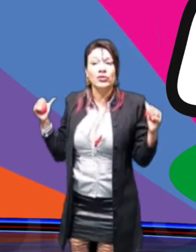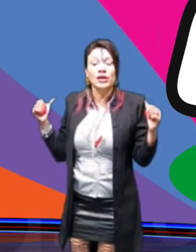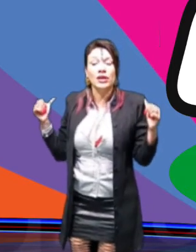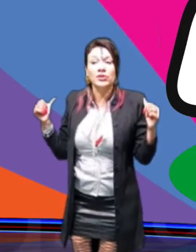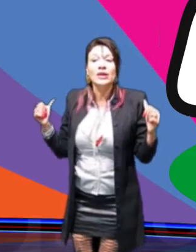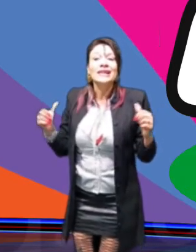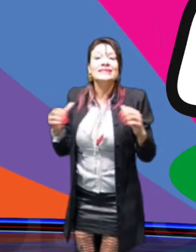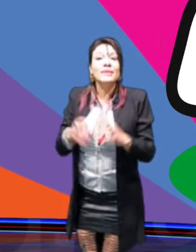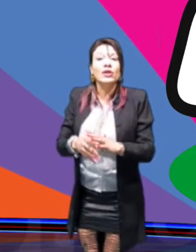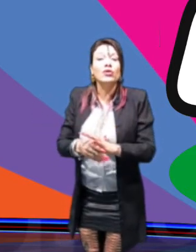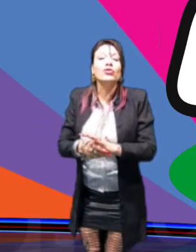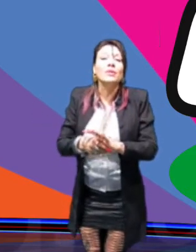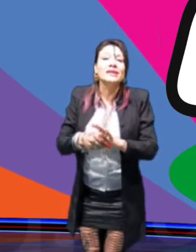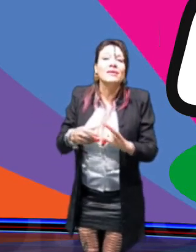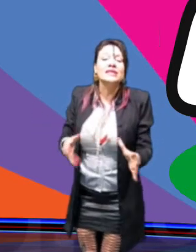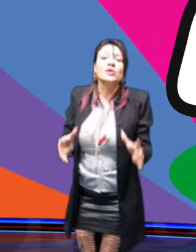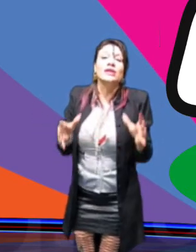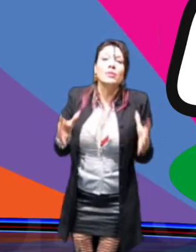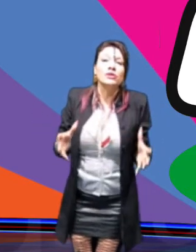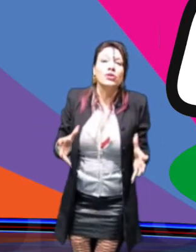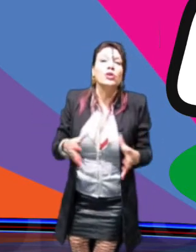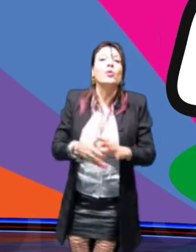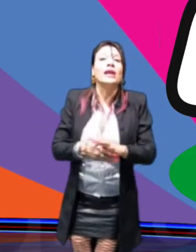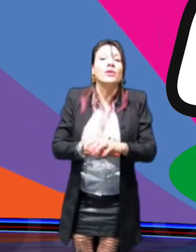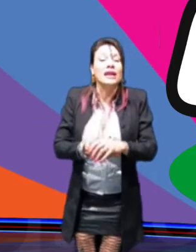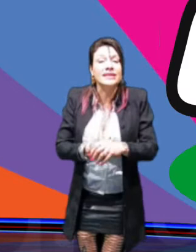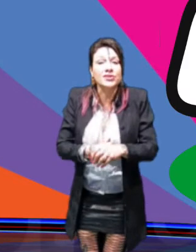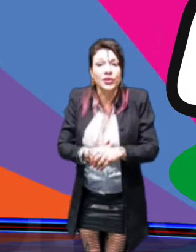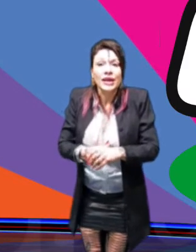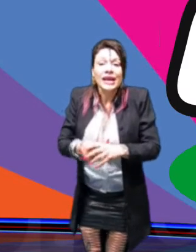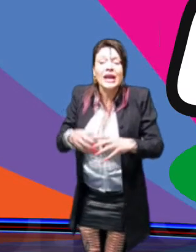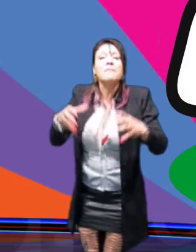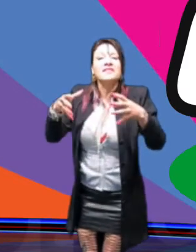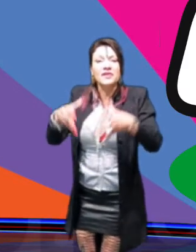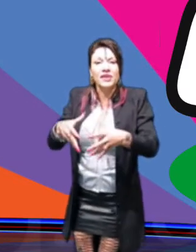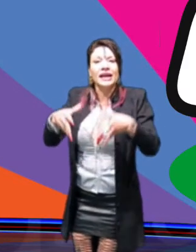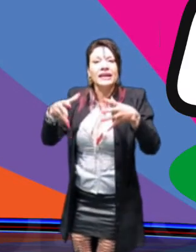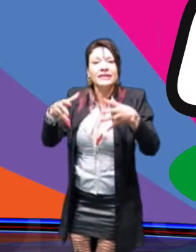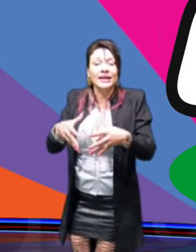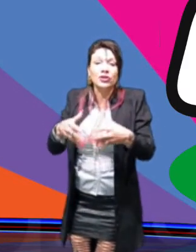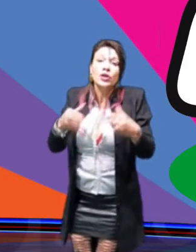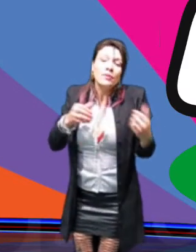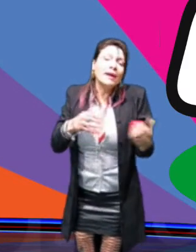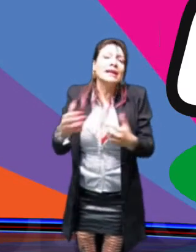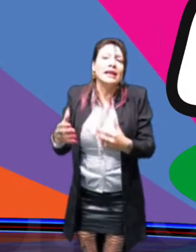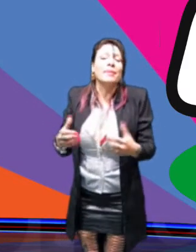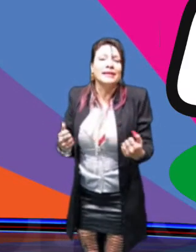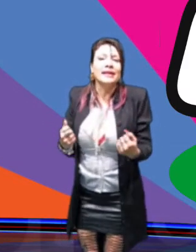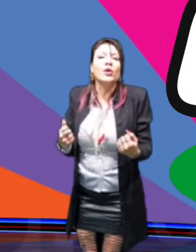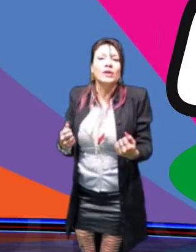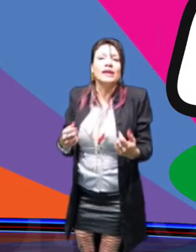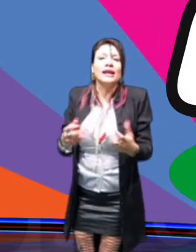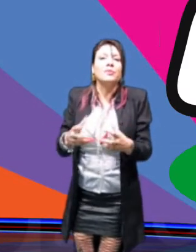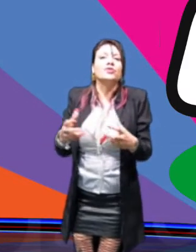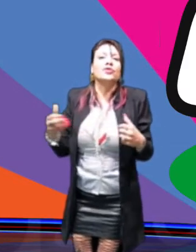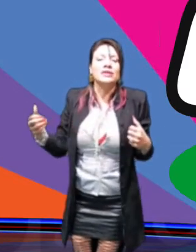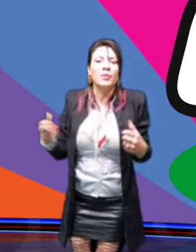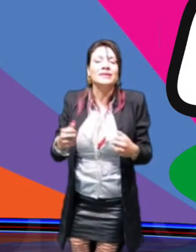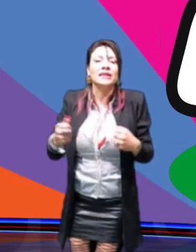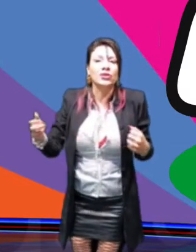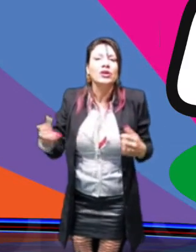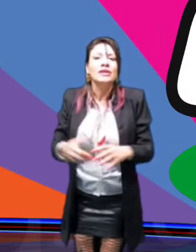de débito. Sin embargo, no se había establecido hasta el momento ninguna regularización específica en este caso, más que nada para tener en cuenta el proceso que